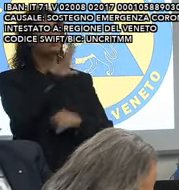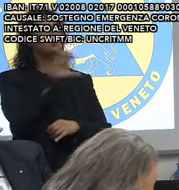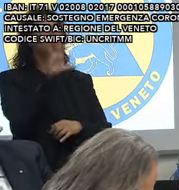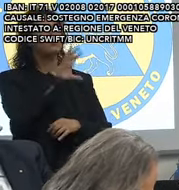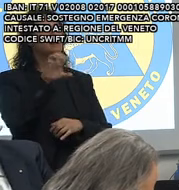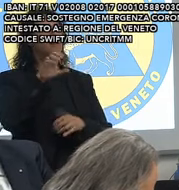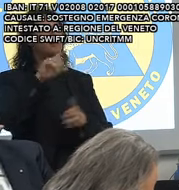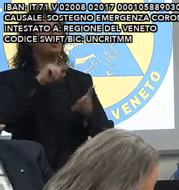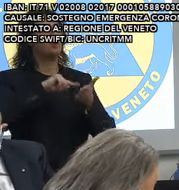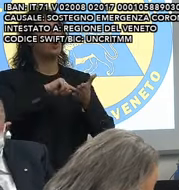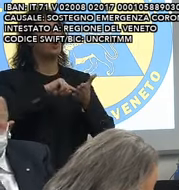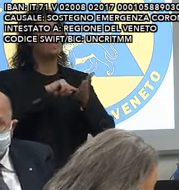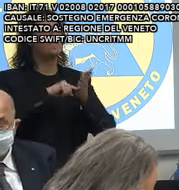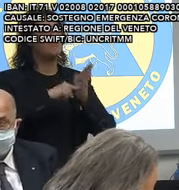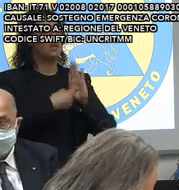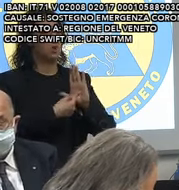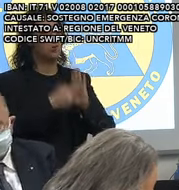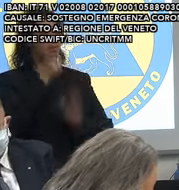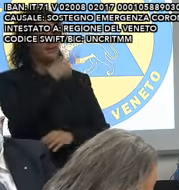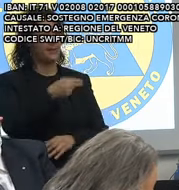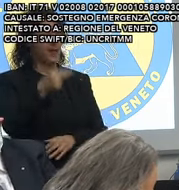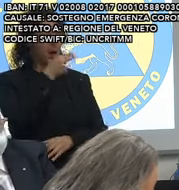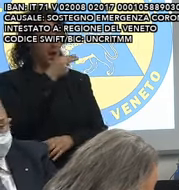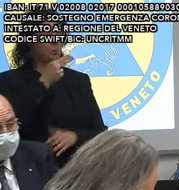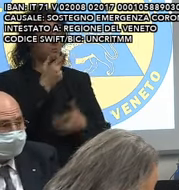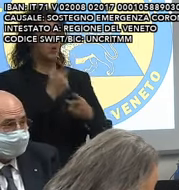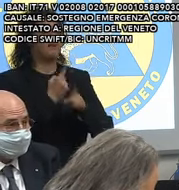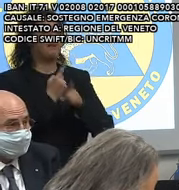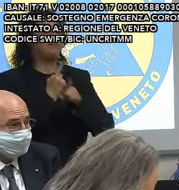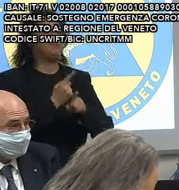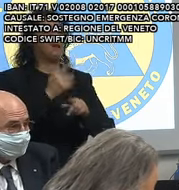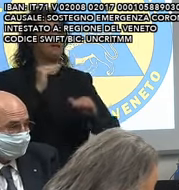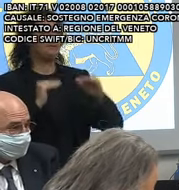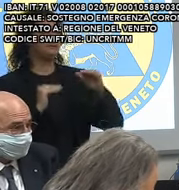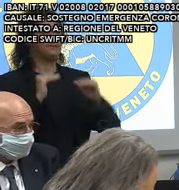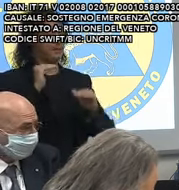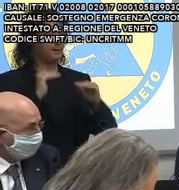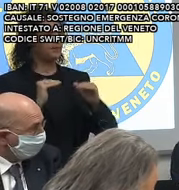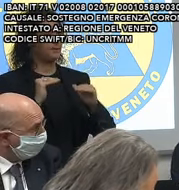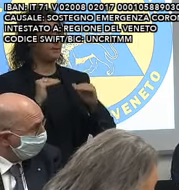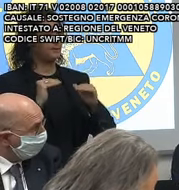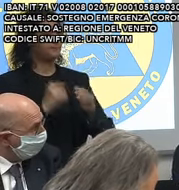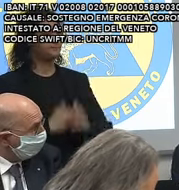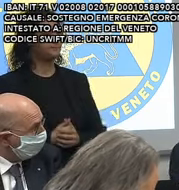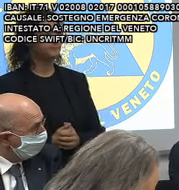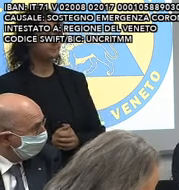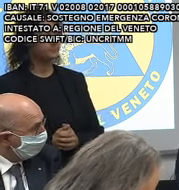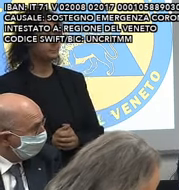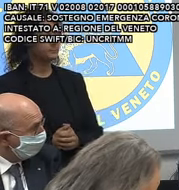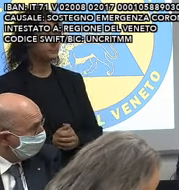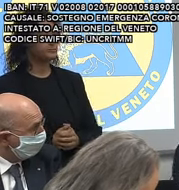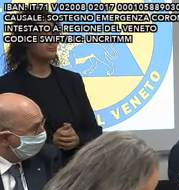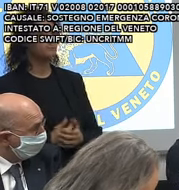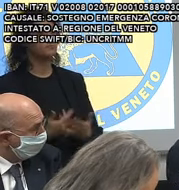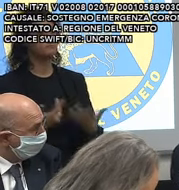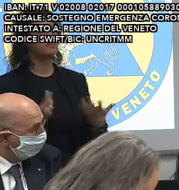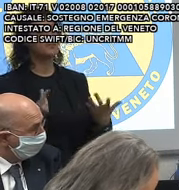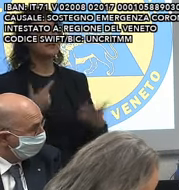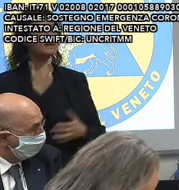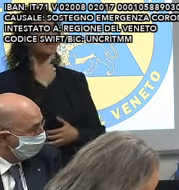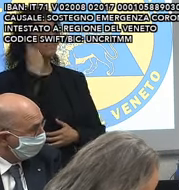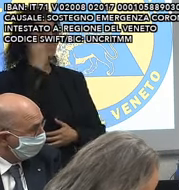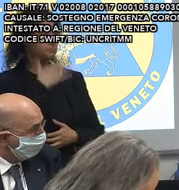milioni, poi da lì si può andare in più o in meno, dipende da cosa si fa. Personalmente, adesso non voglio inquietare qualcuno, io